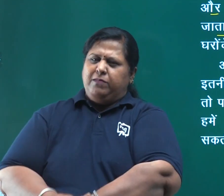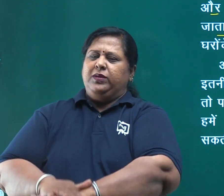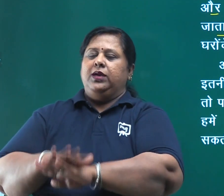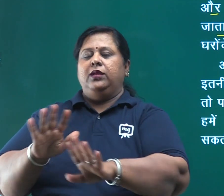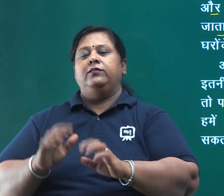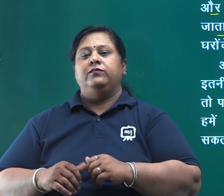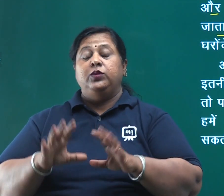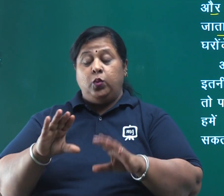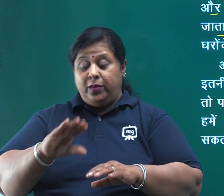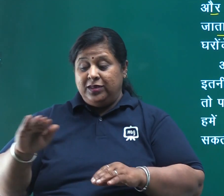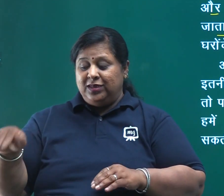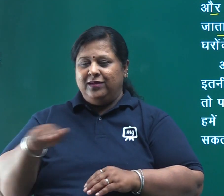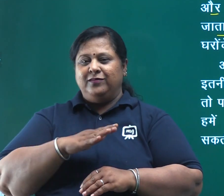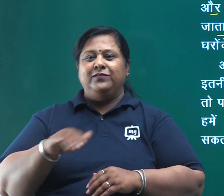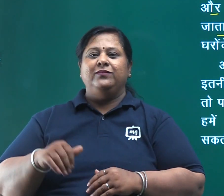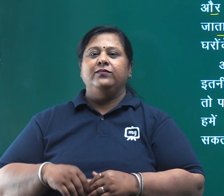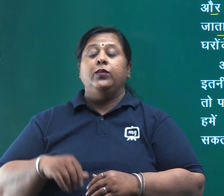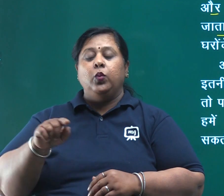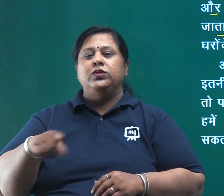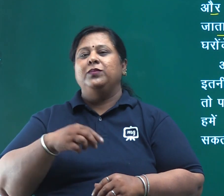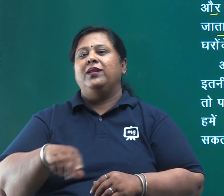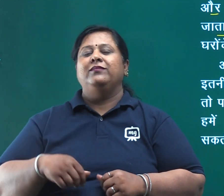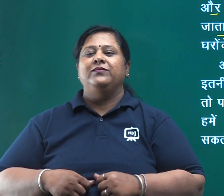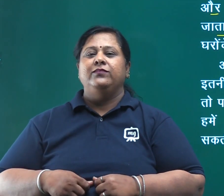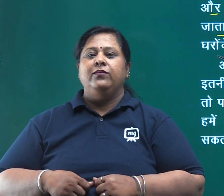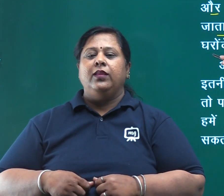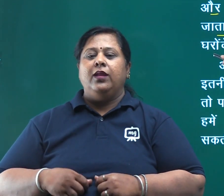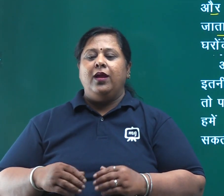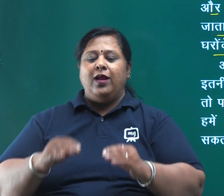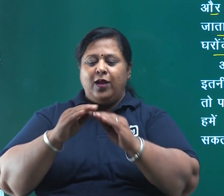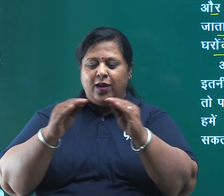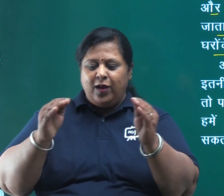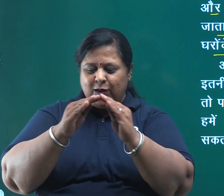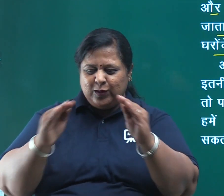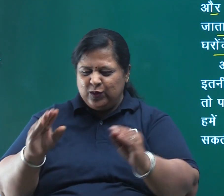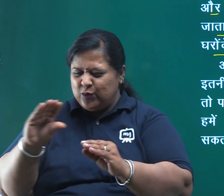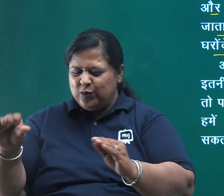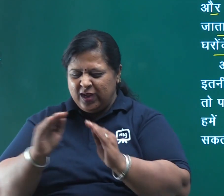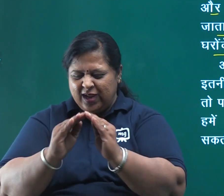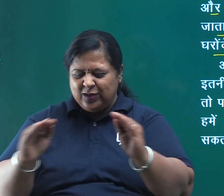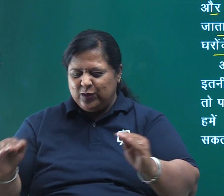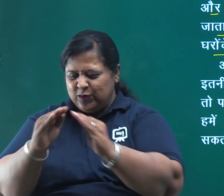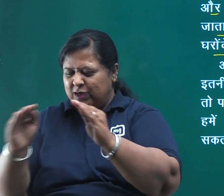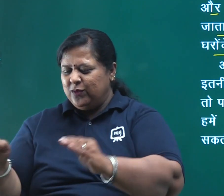छोटे बच्चे उस पर घरौंदे बनाकर